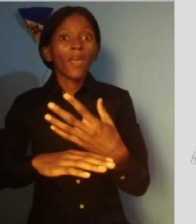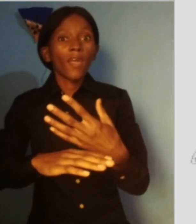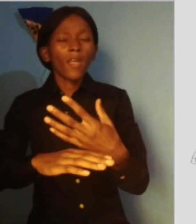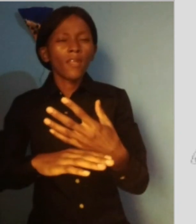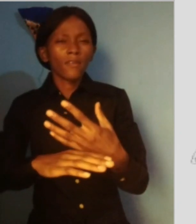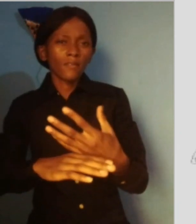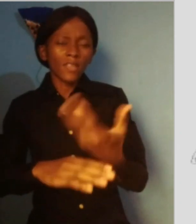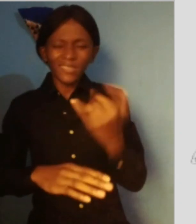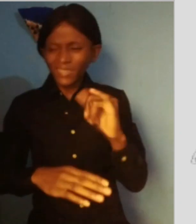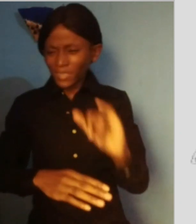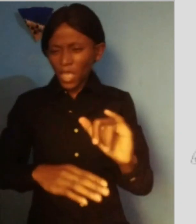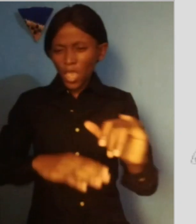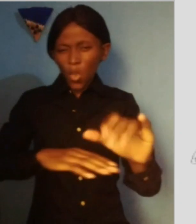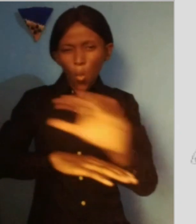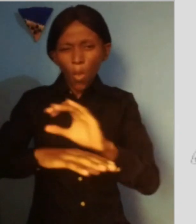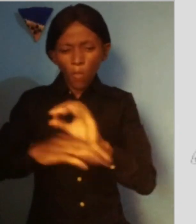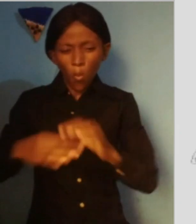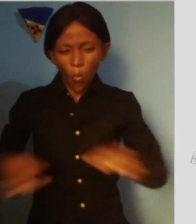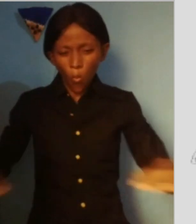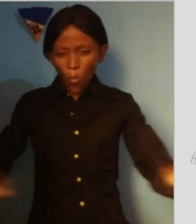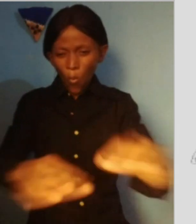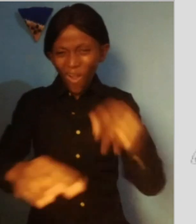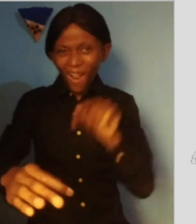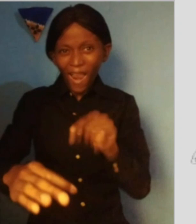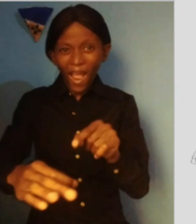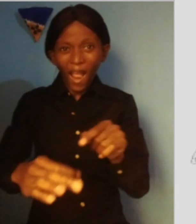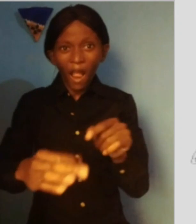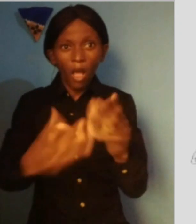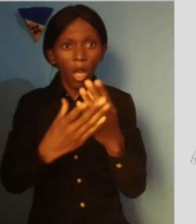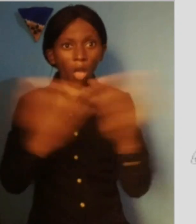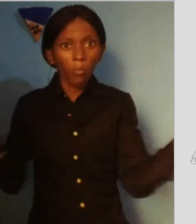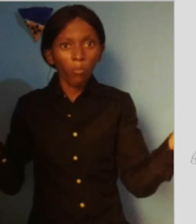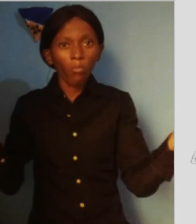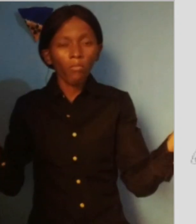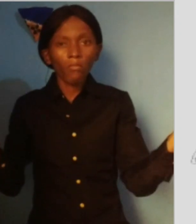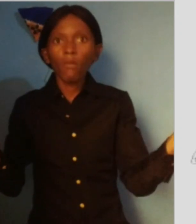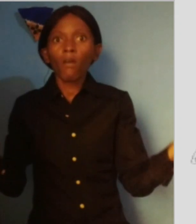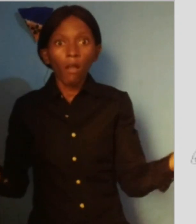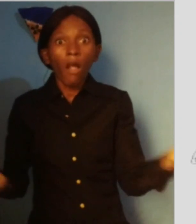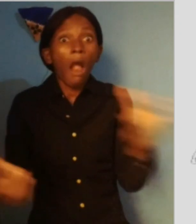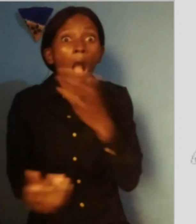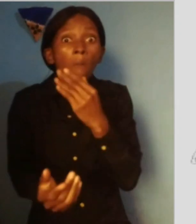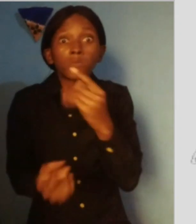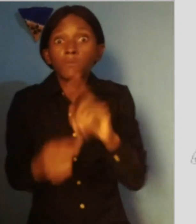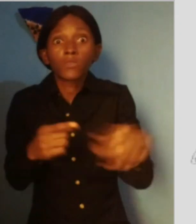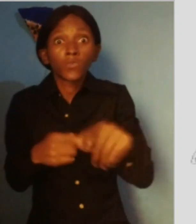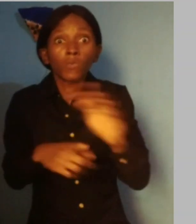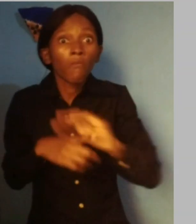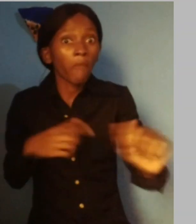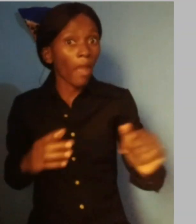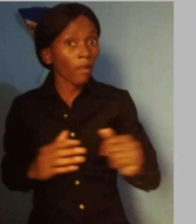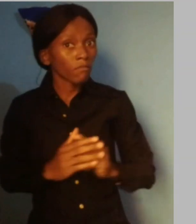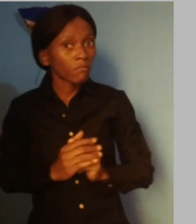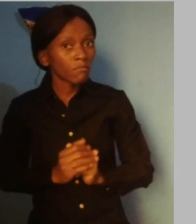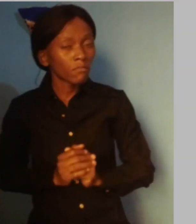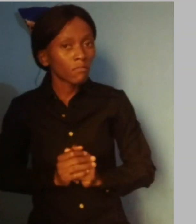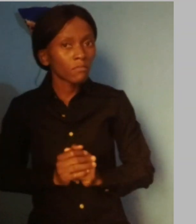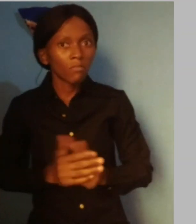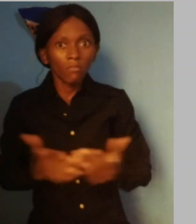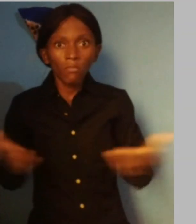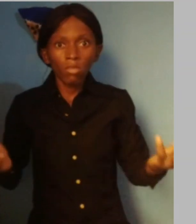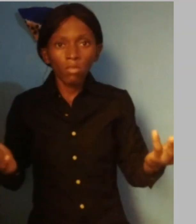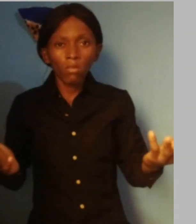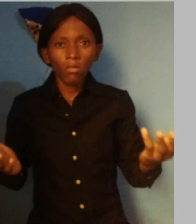Sans cette terre que tous nous aimons, rien ne serait possible. Alors, comme tu aimes